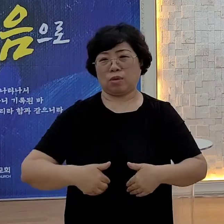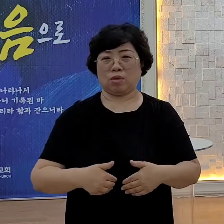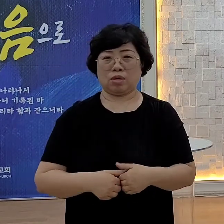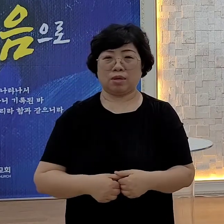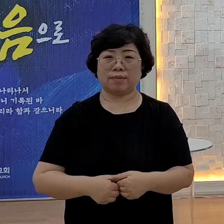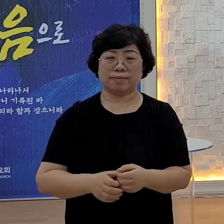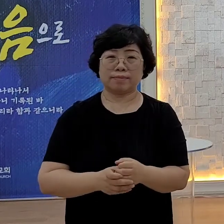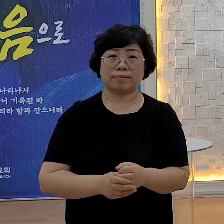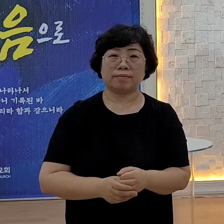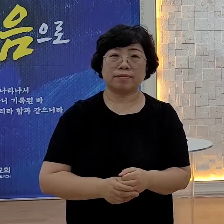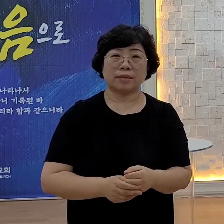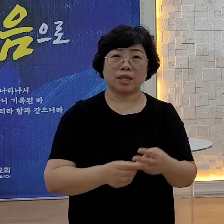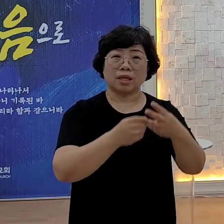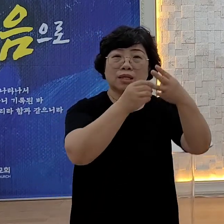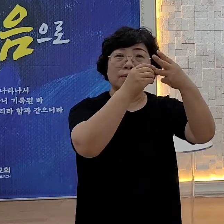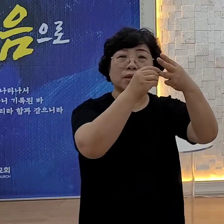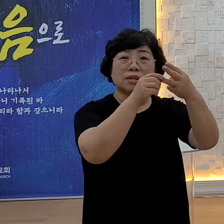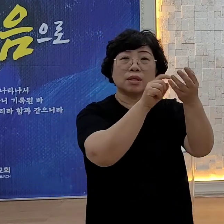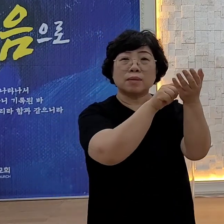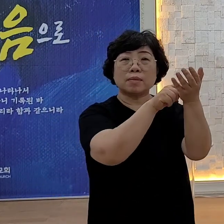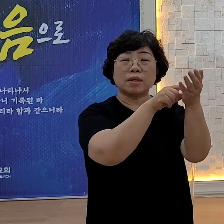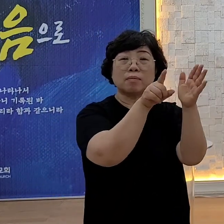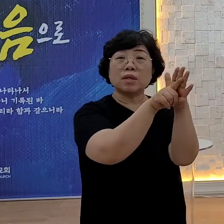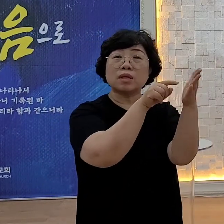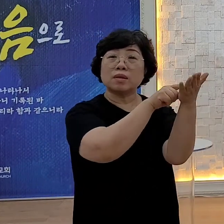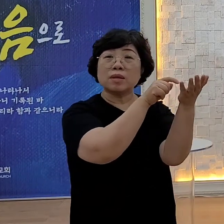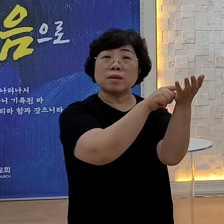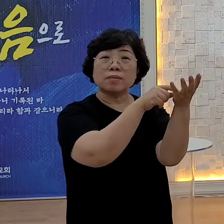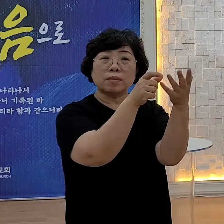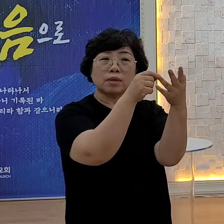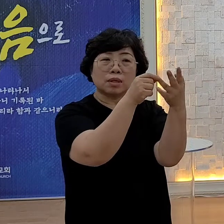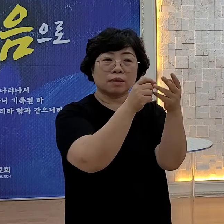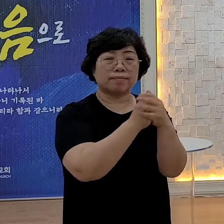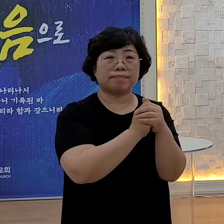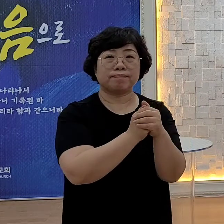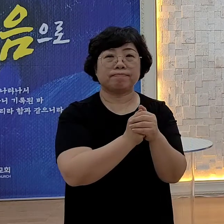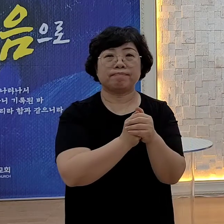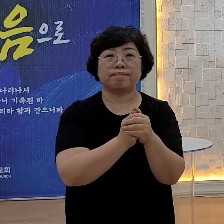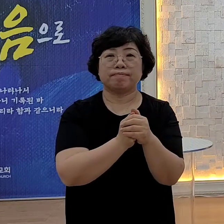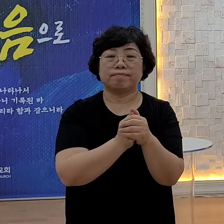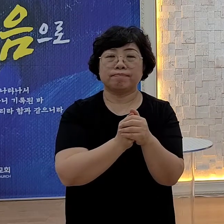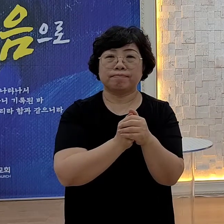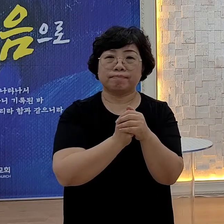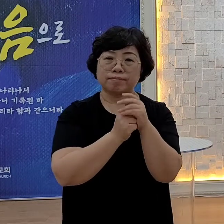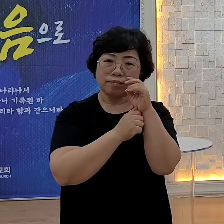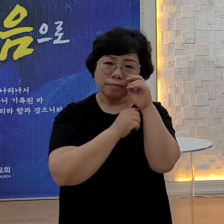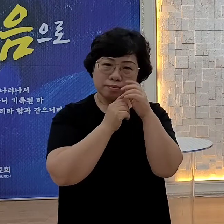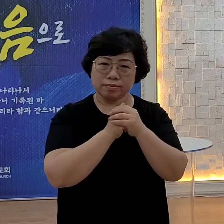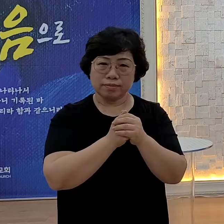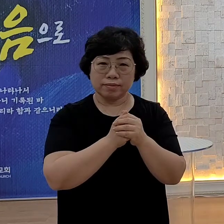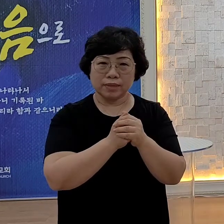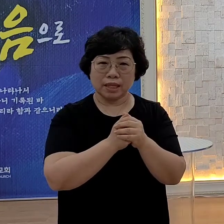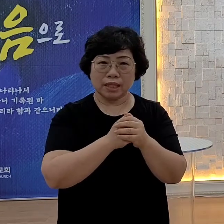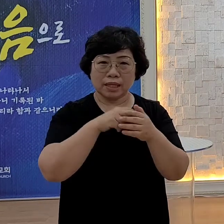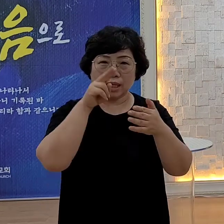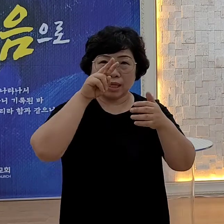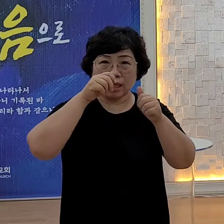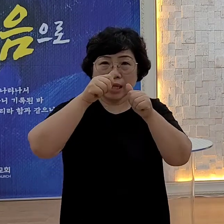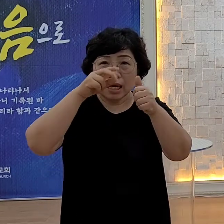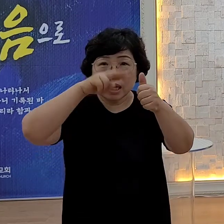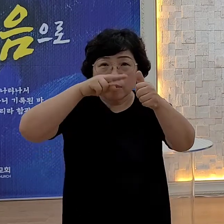번째는 오늘 마지막입니다. 자, 믿음에 대해서 마무리를 하는데 이거 우리 한번 따라했으면